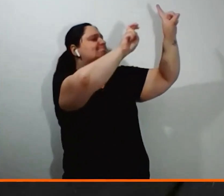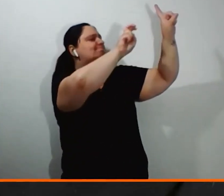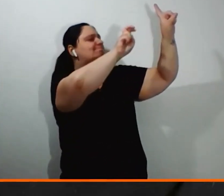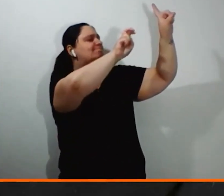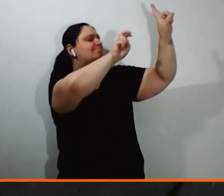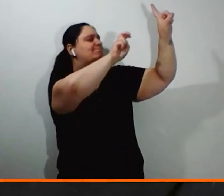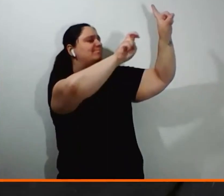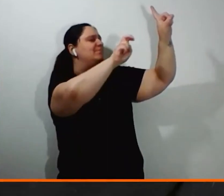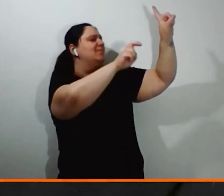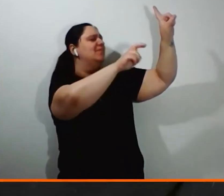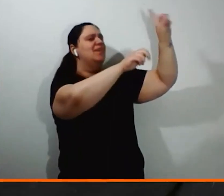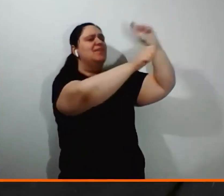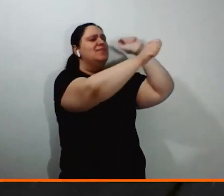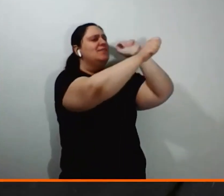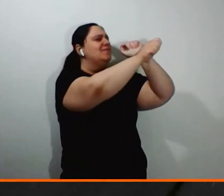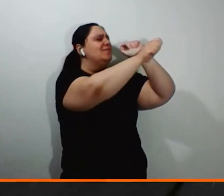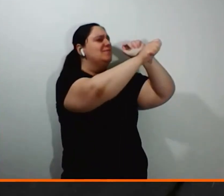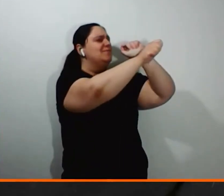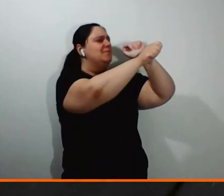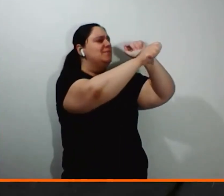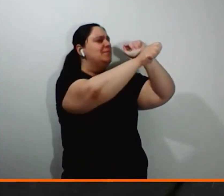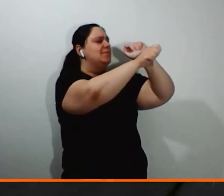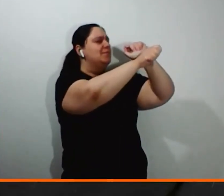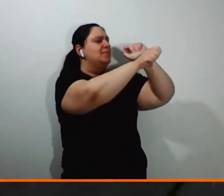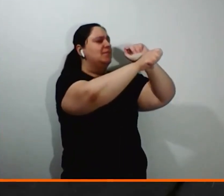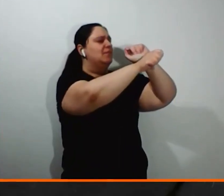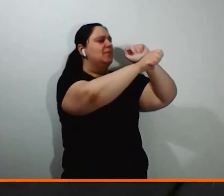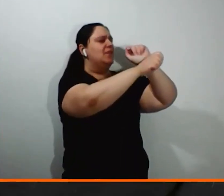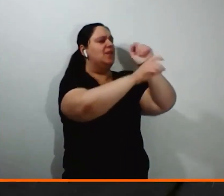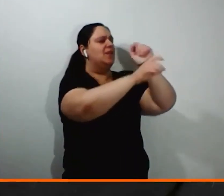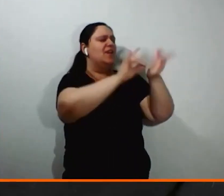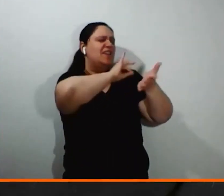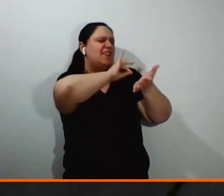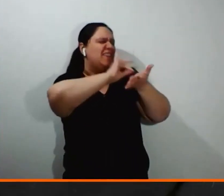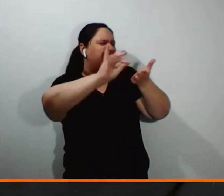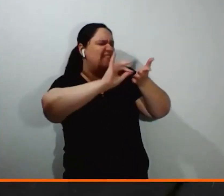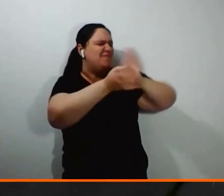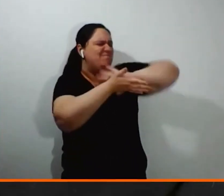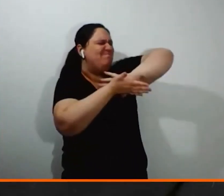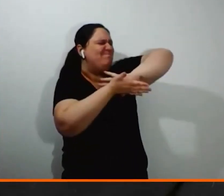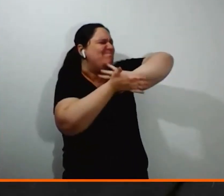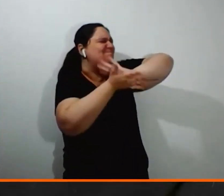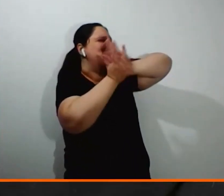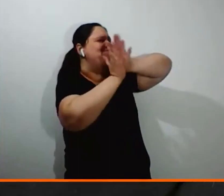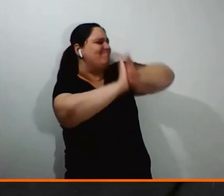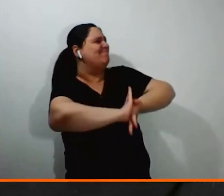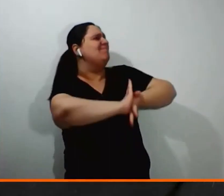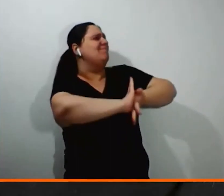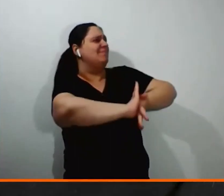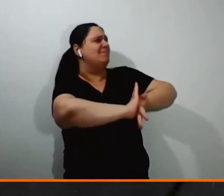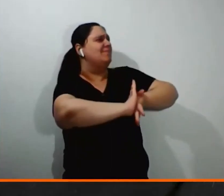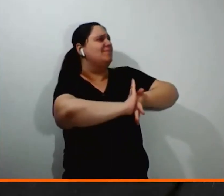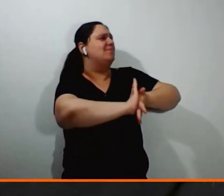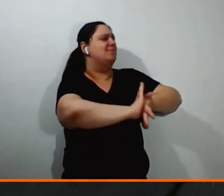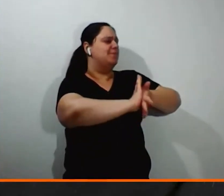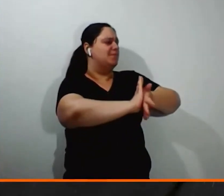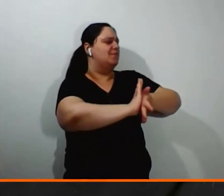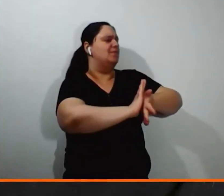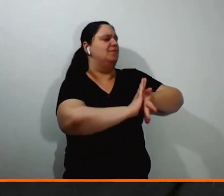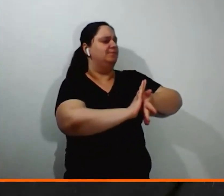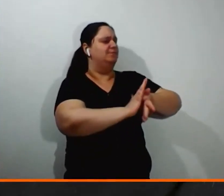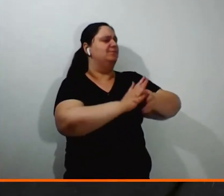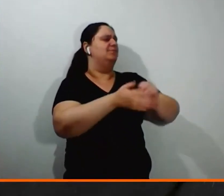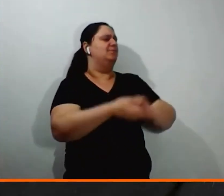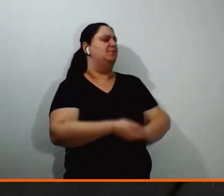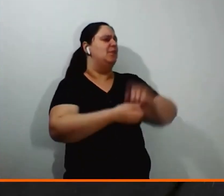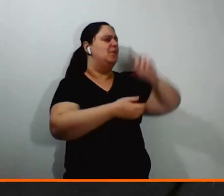ó Senhor, que todos os inimigos sejam postos como estrado debaixo dos Teus pés. Ó Senhor, hoje é